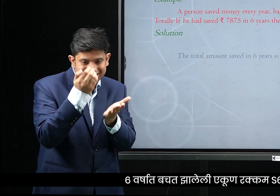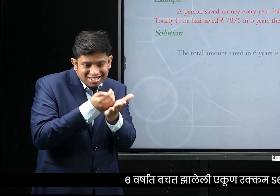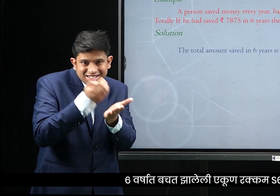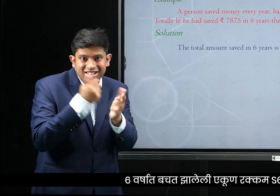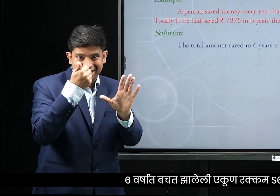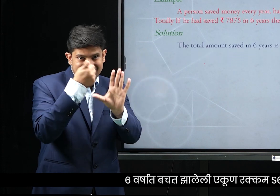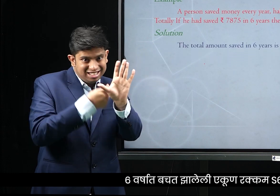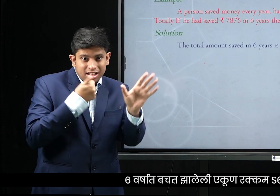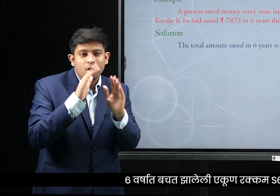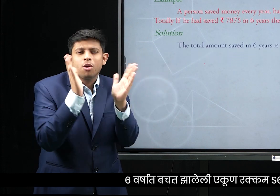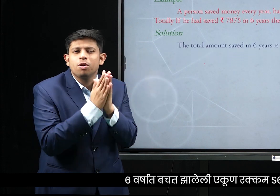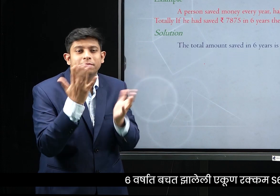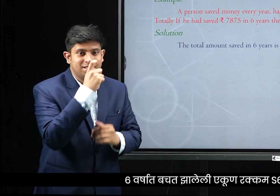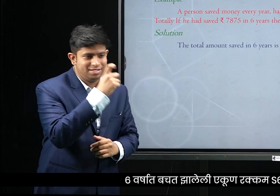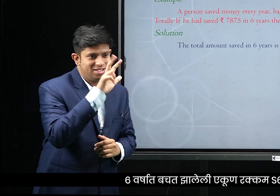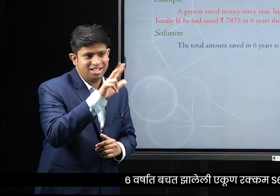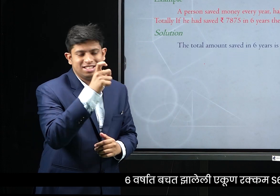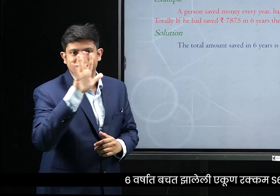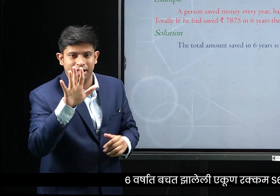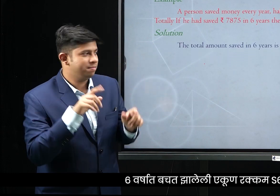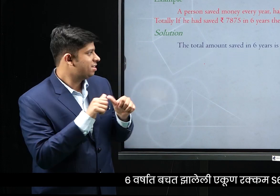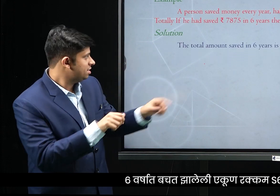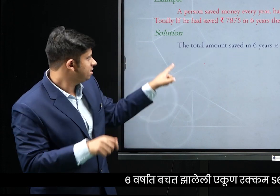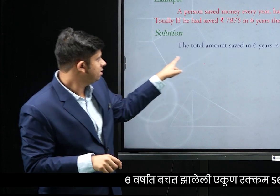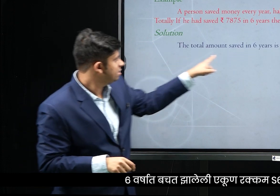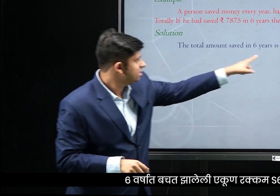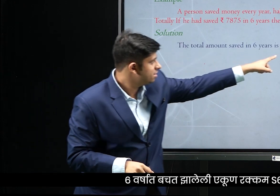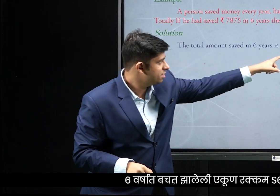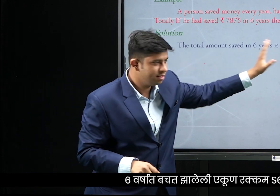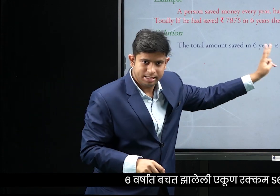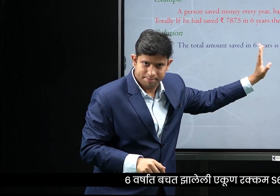6 वर्षात बचत झालेली एकूण रक्कम S6 is equal to